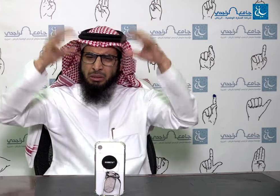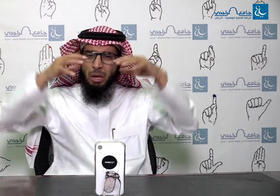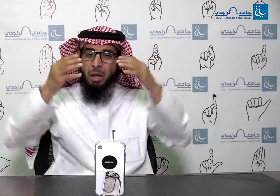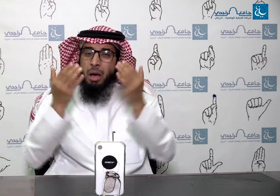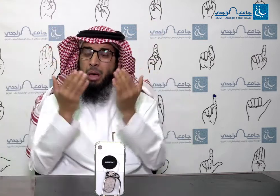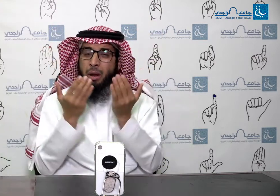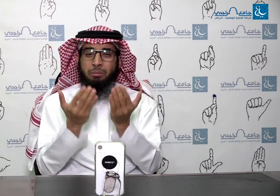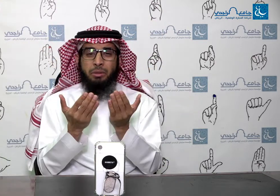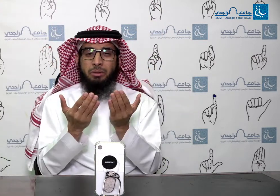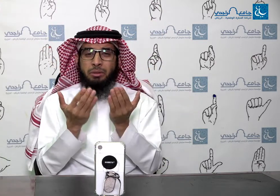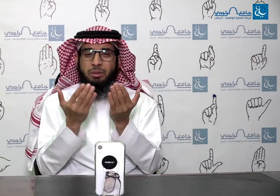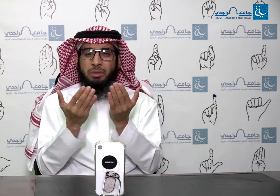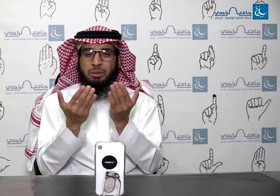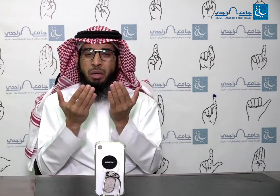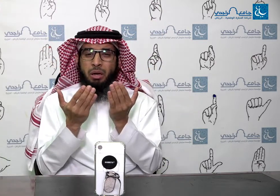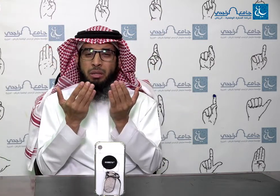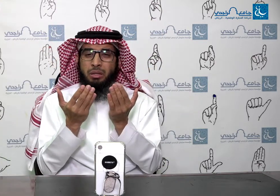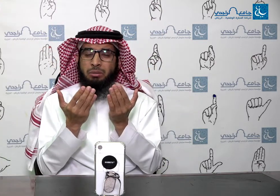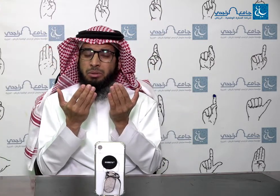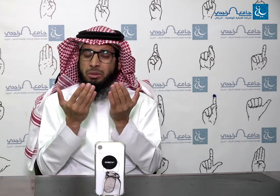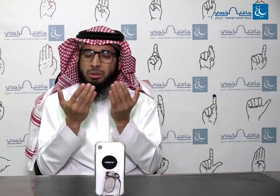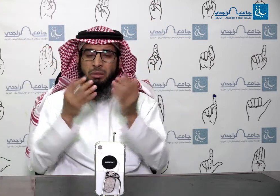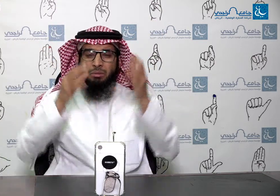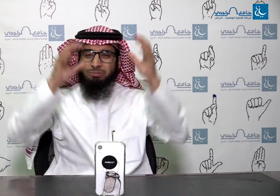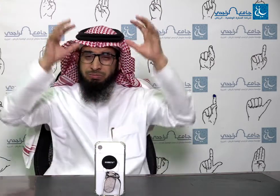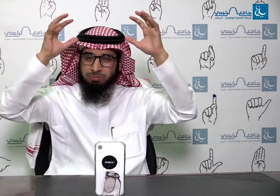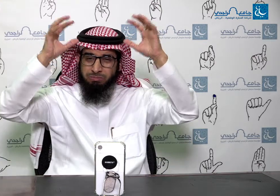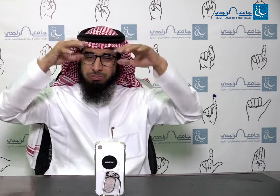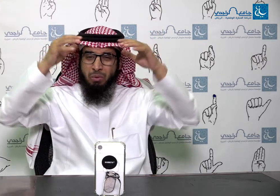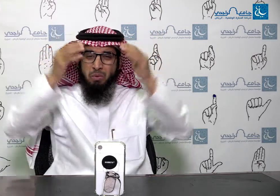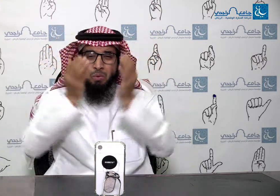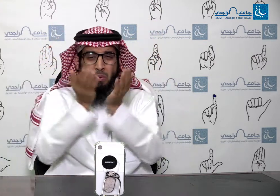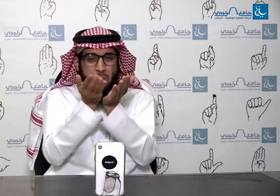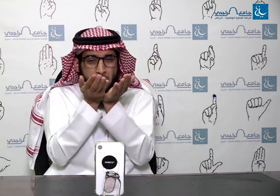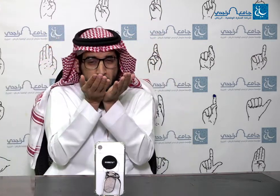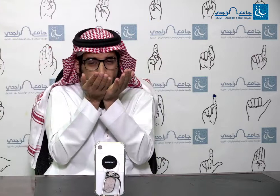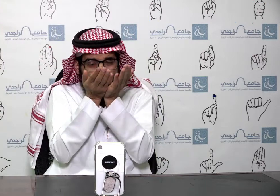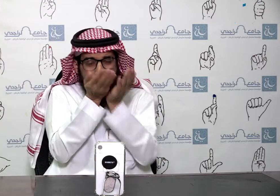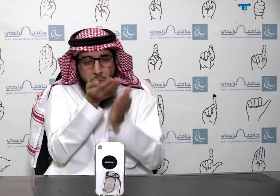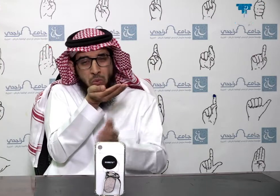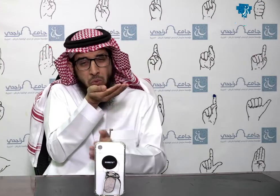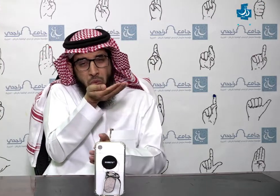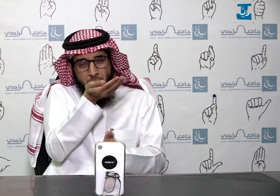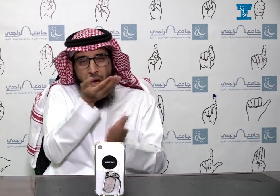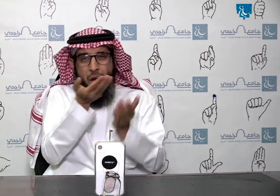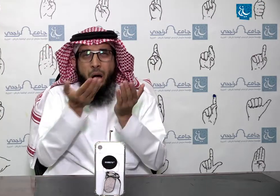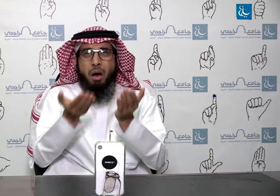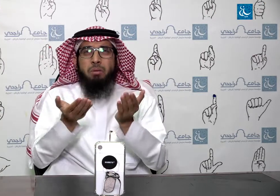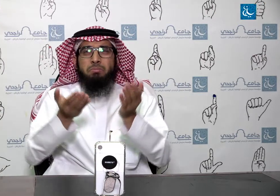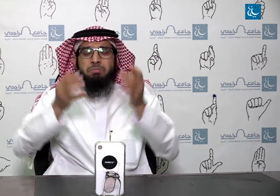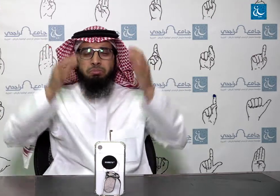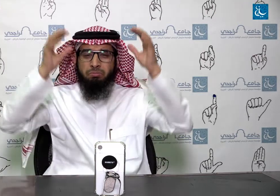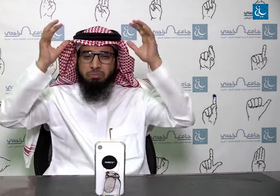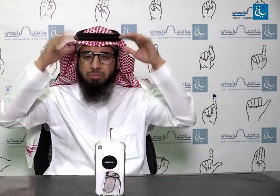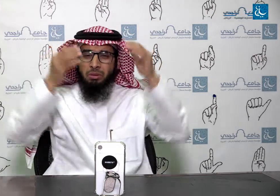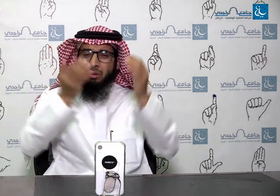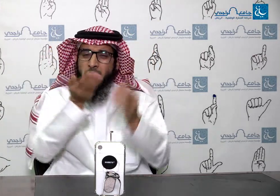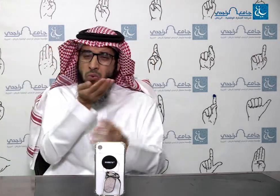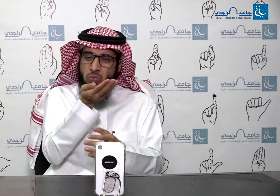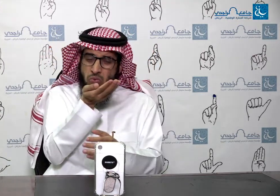اسقنا وأغننا، اللهم اسقنا وأغننا، اللهم اسقنا